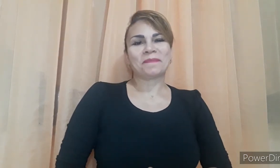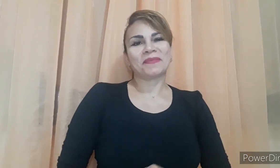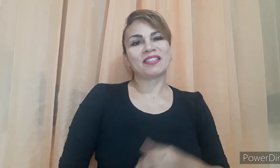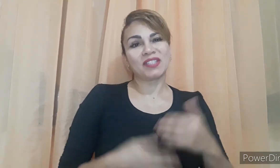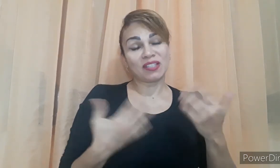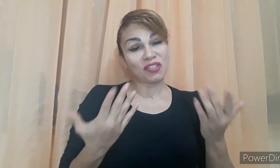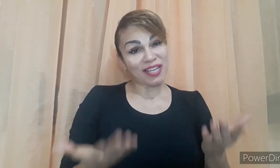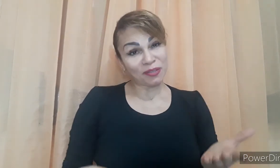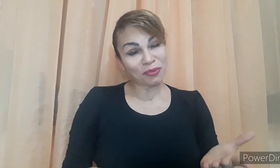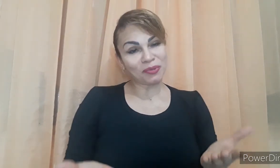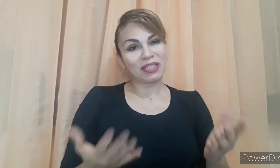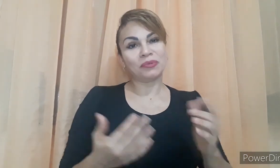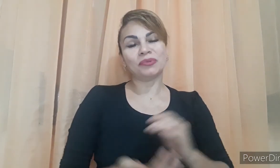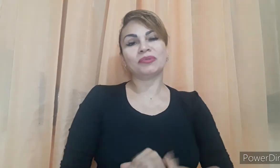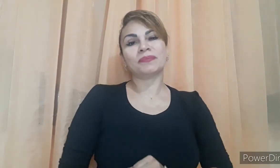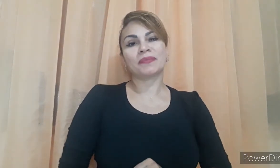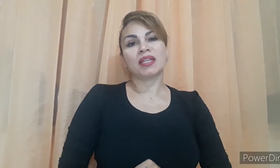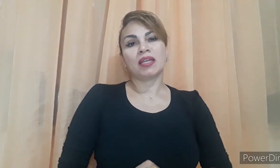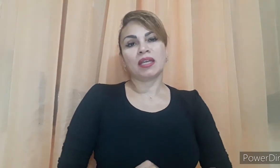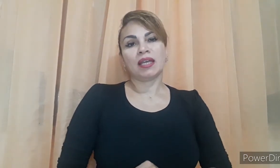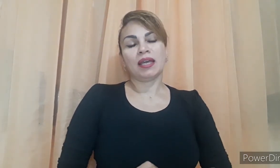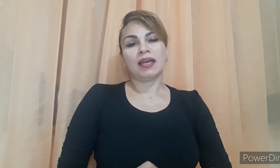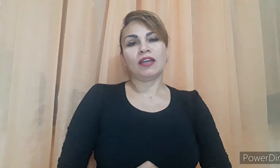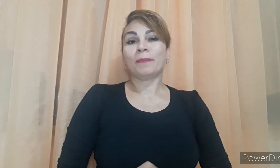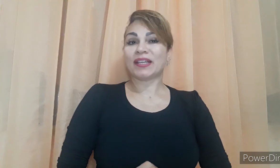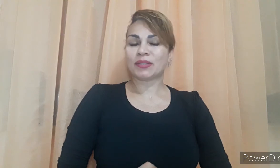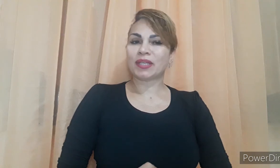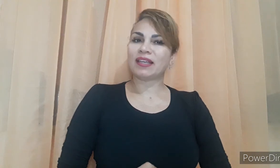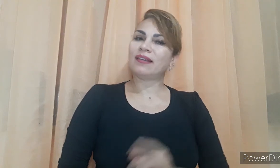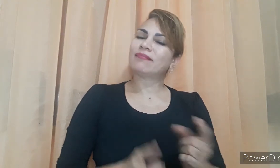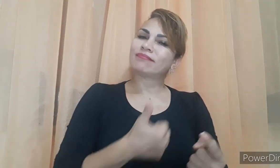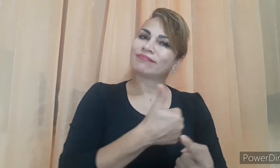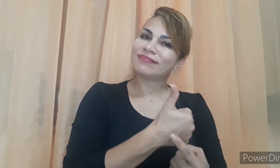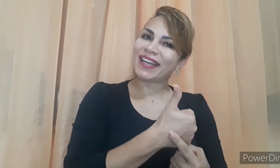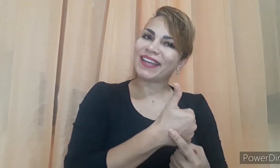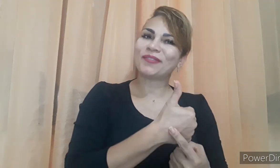Se vocês gostaram do conteúdo, eu peço que deem um